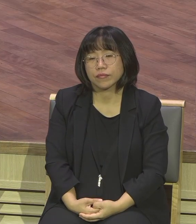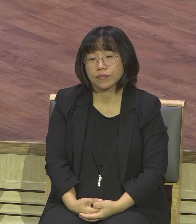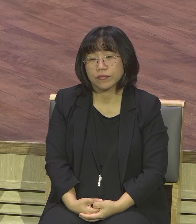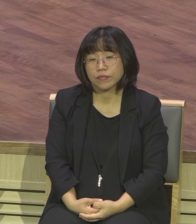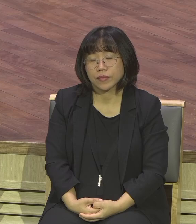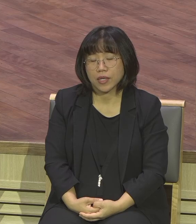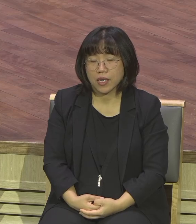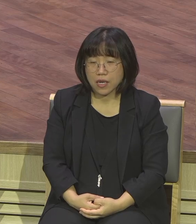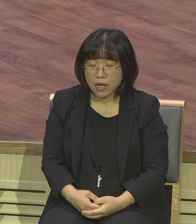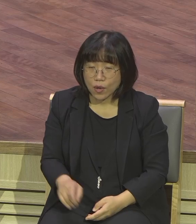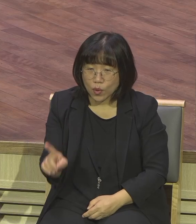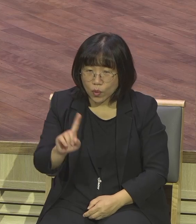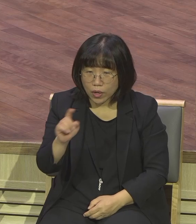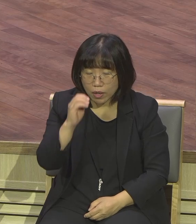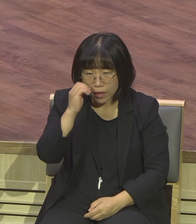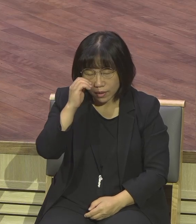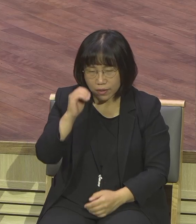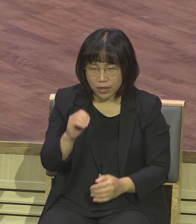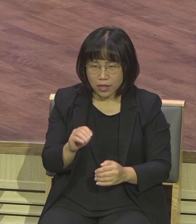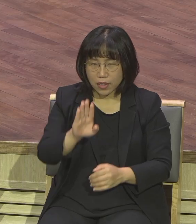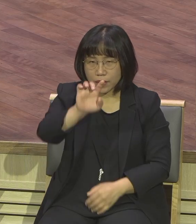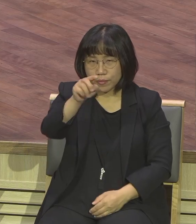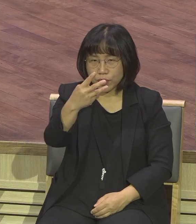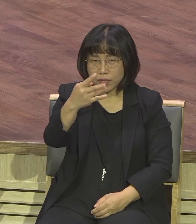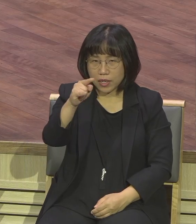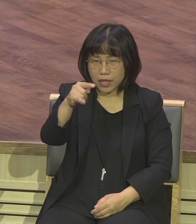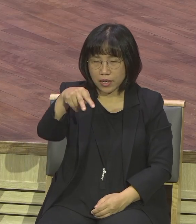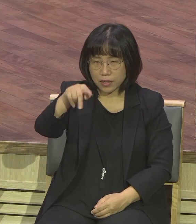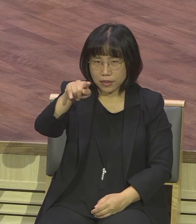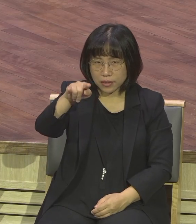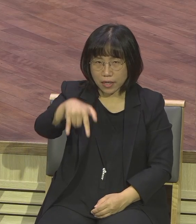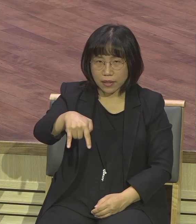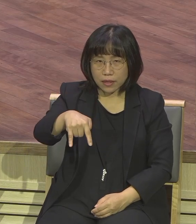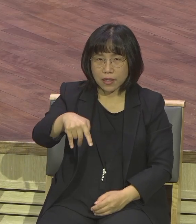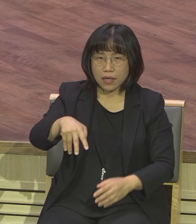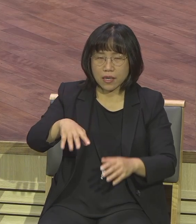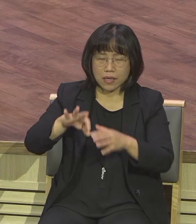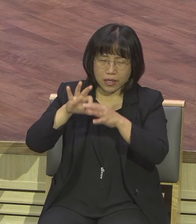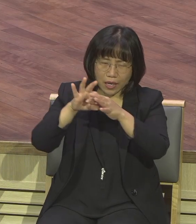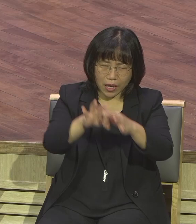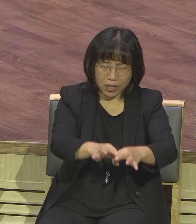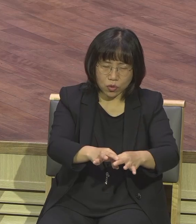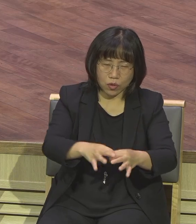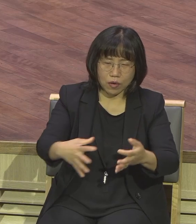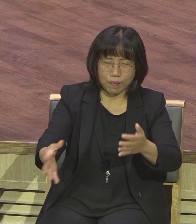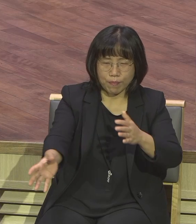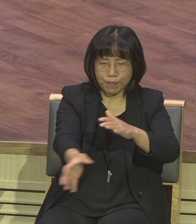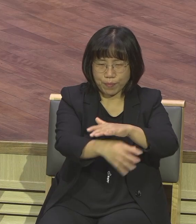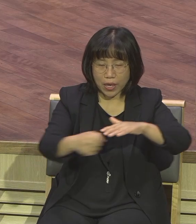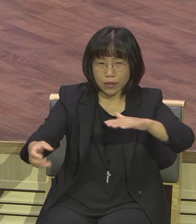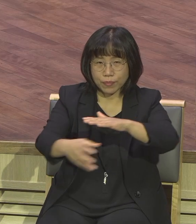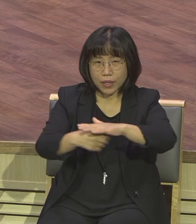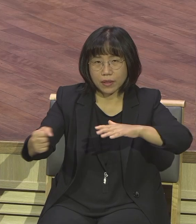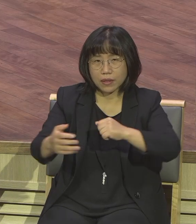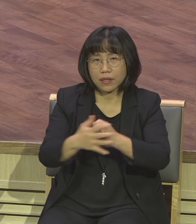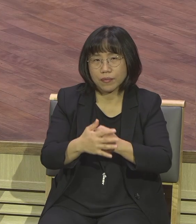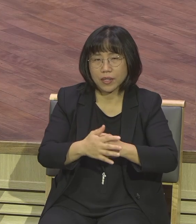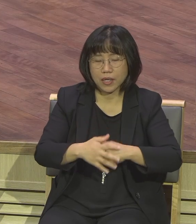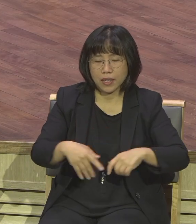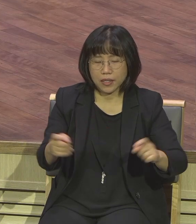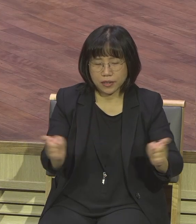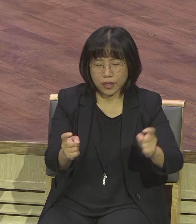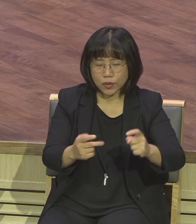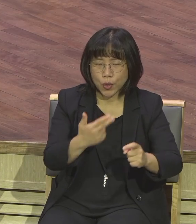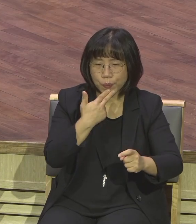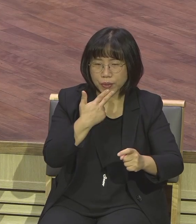자꾸 뺏어가니까, 블레셋 사람들 와서 또 뺏고 또 뺏으니까 다투지 않을 정도로 넓은